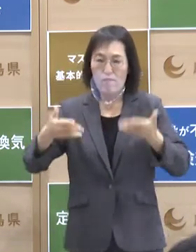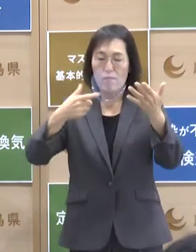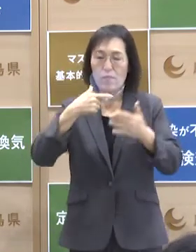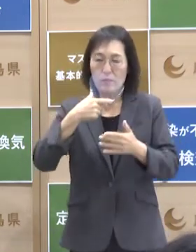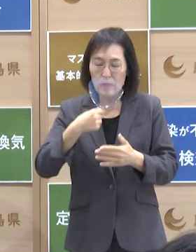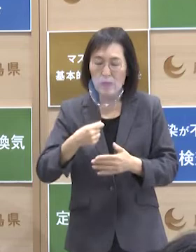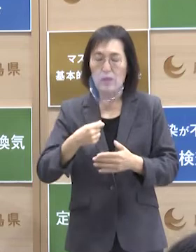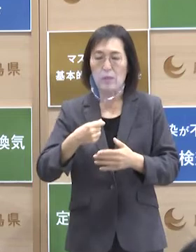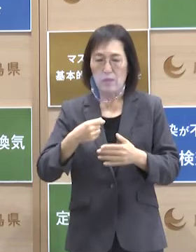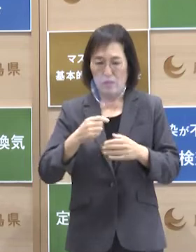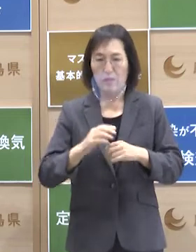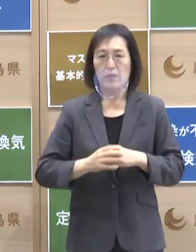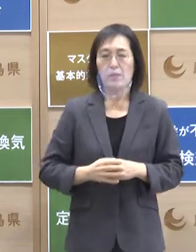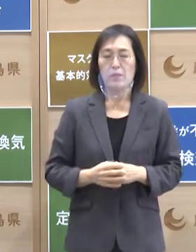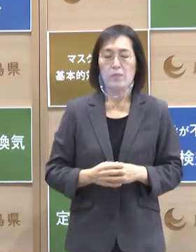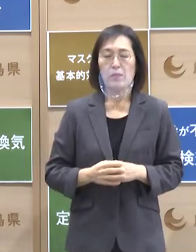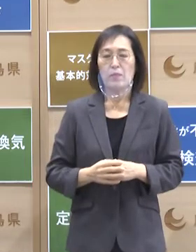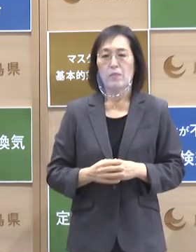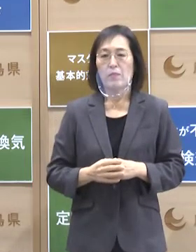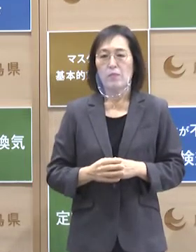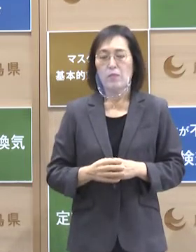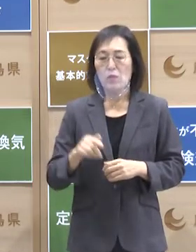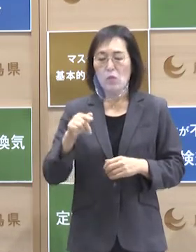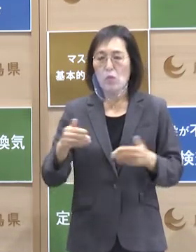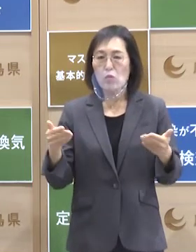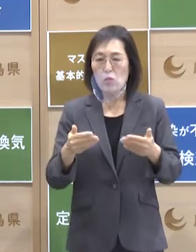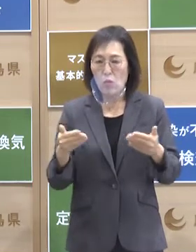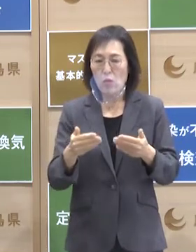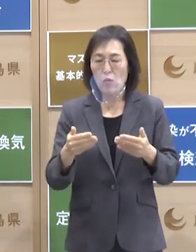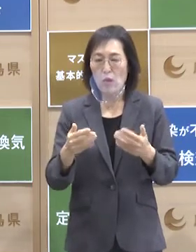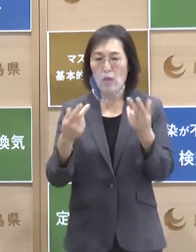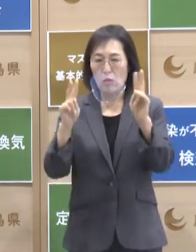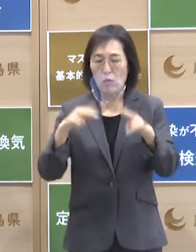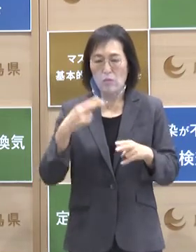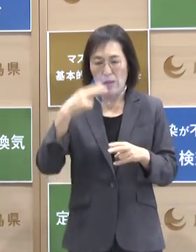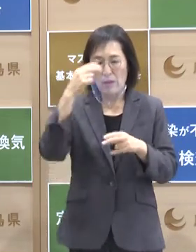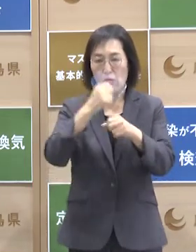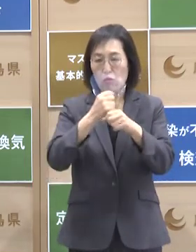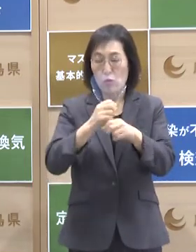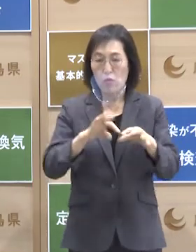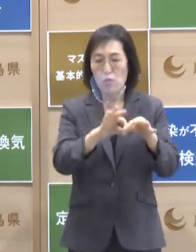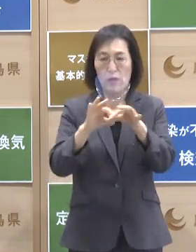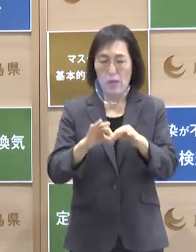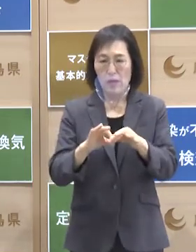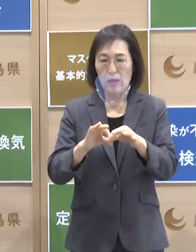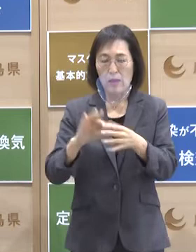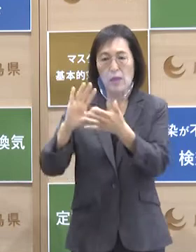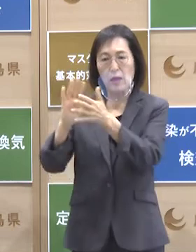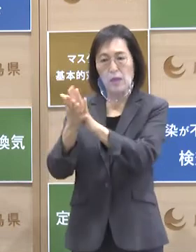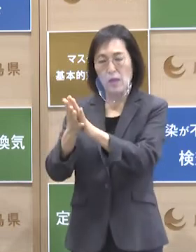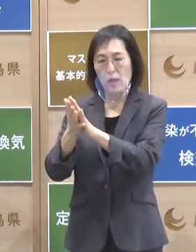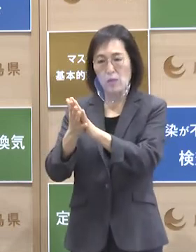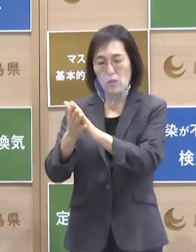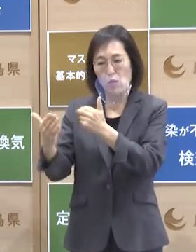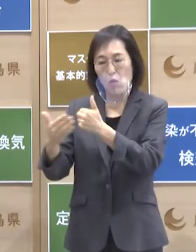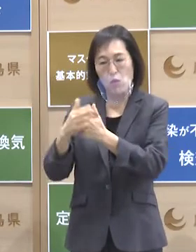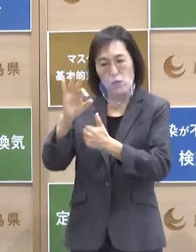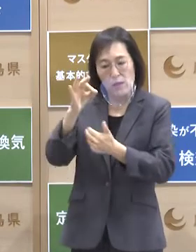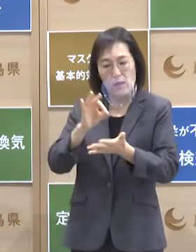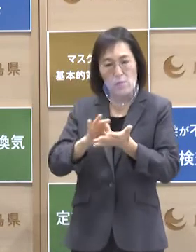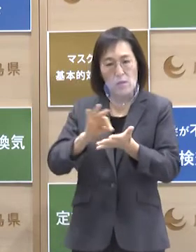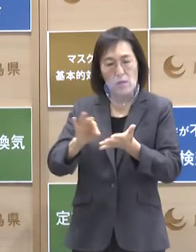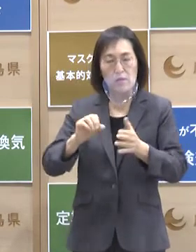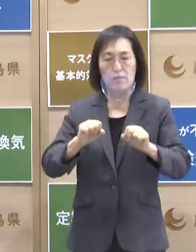始をするものでなります。でこの事業は広島県酒造組合が県の補助金を活用して実施いたします